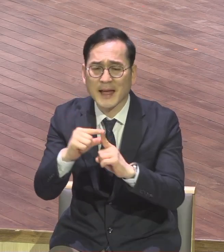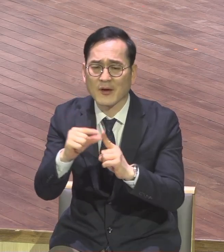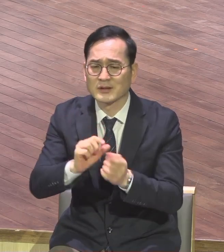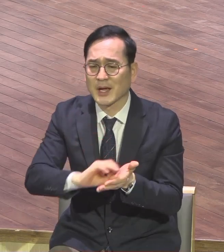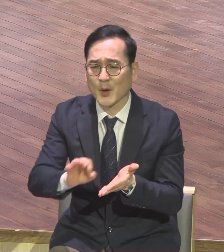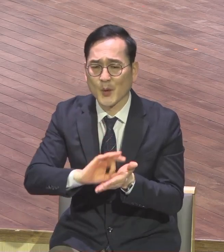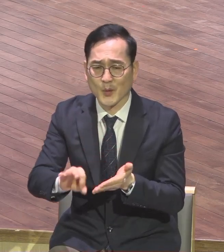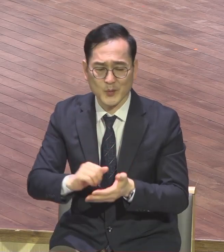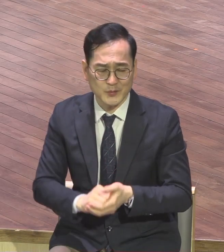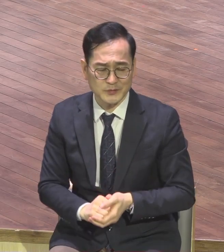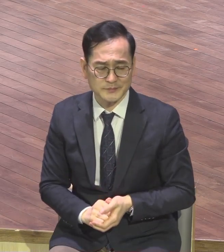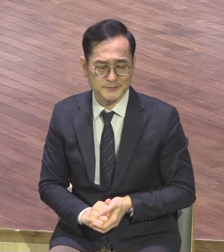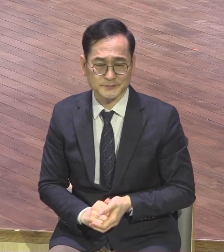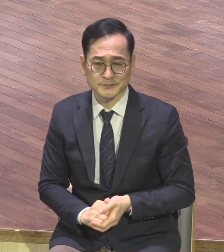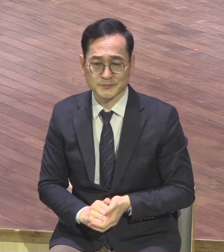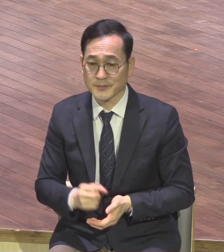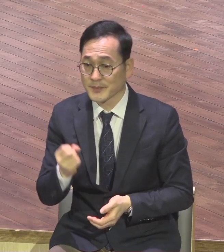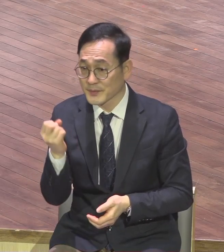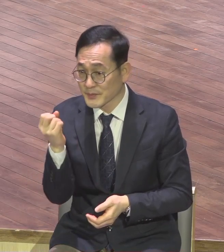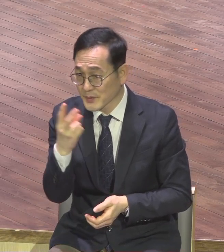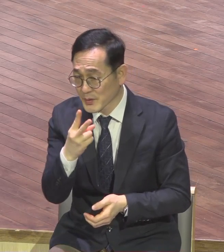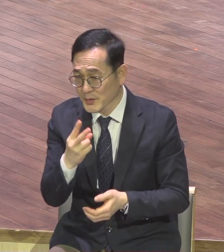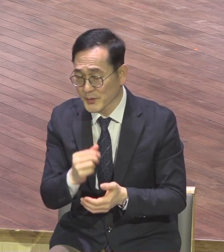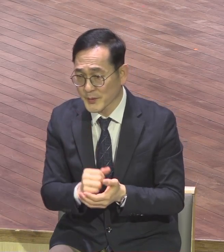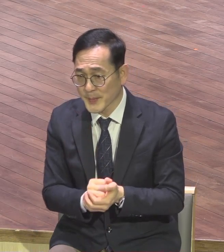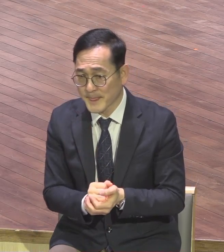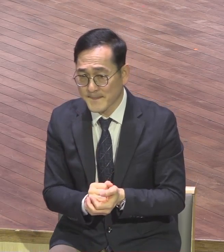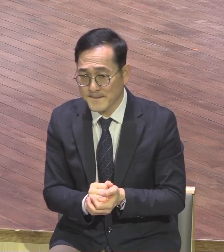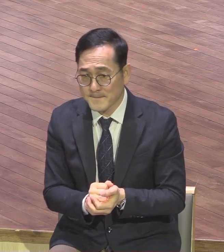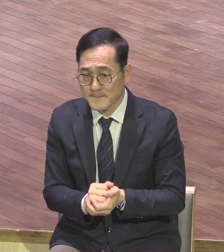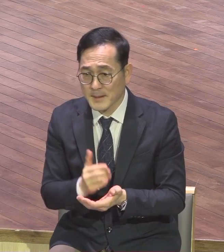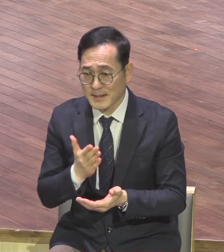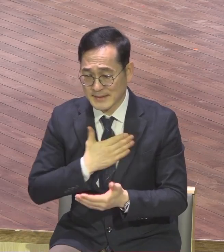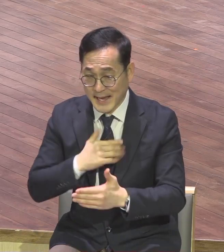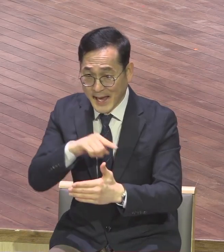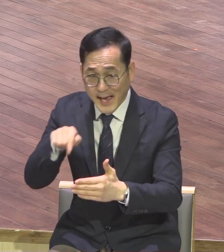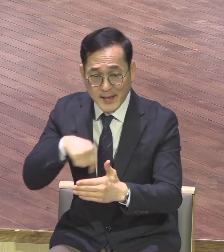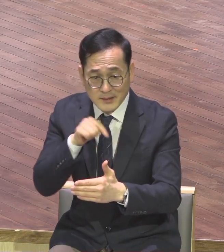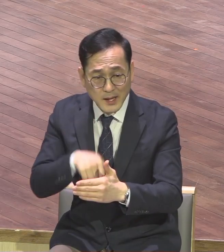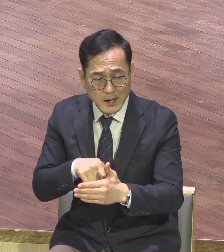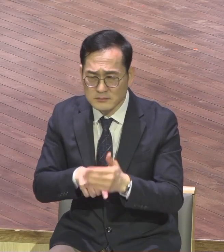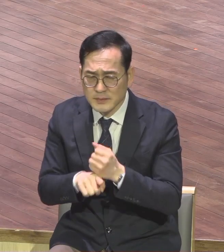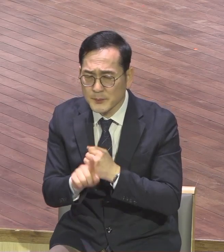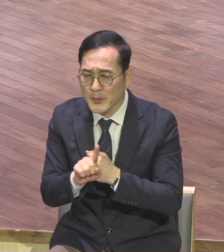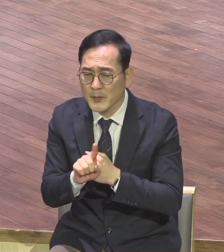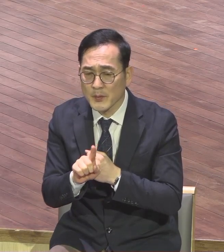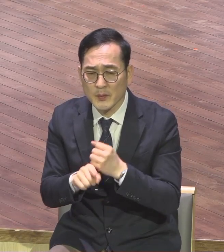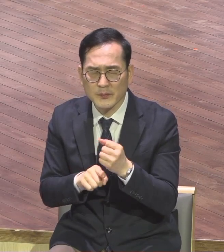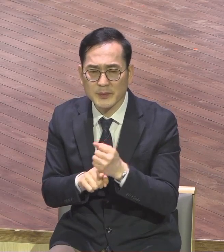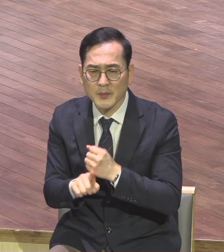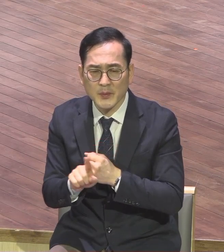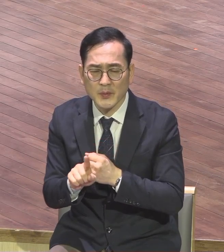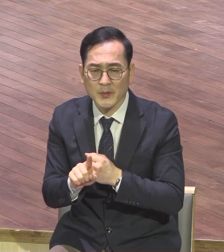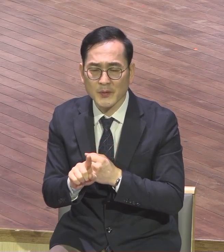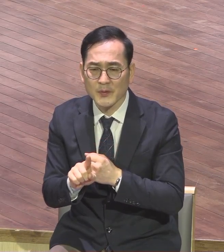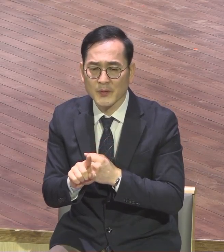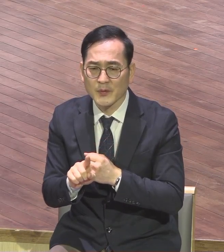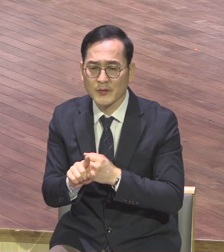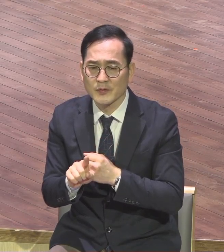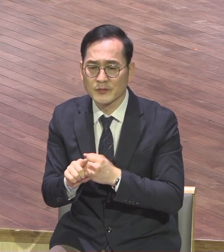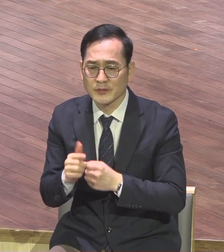26번 말했습니다. 무슨 말입니까? 이 무슨 말이냐고요? 내 안에가 무슨 뜻이냐고요? 여러분의